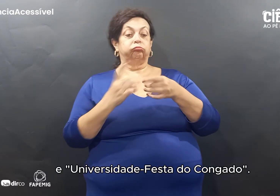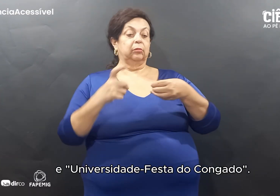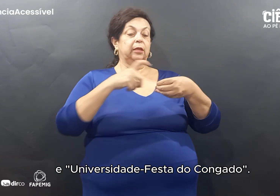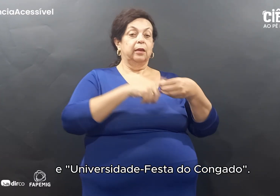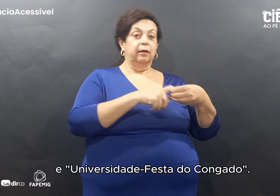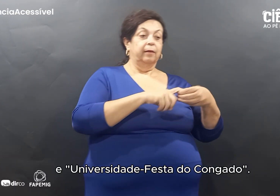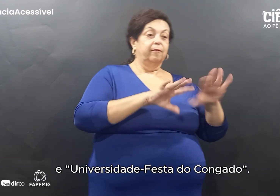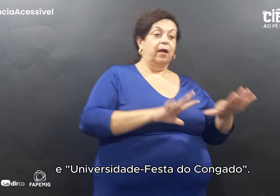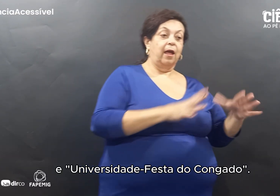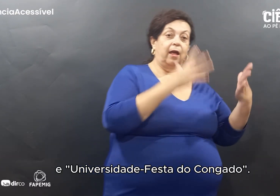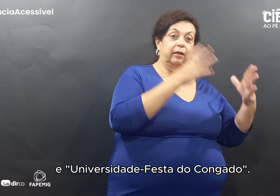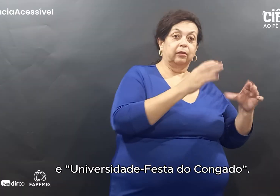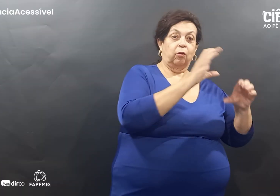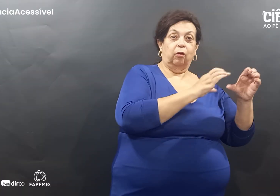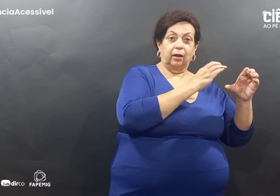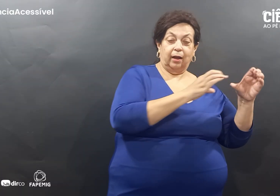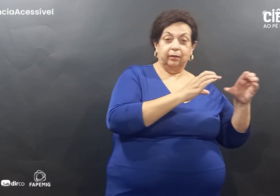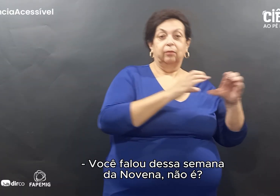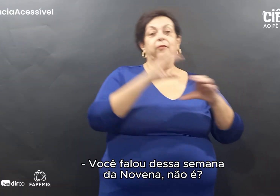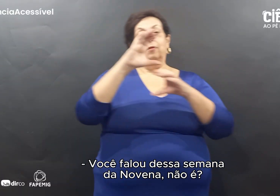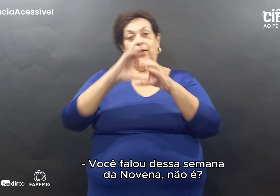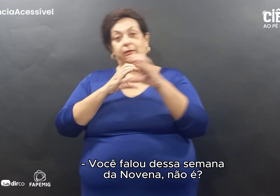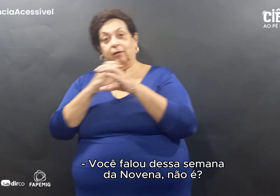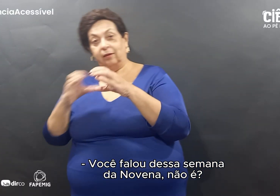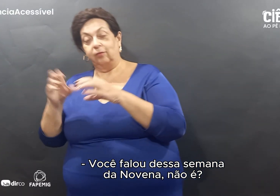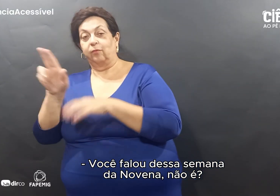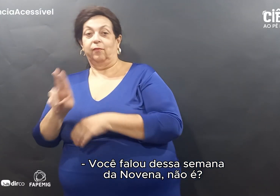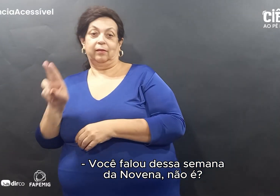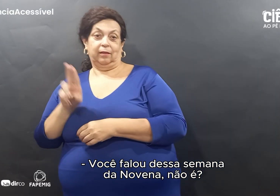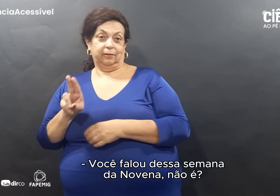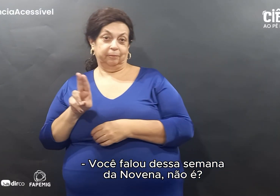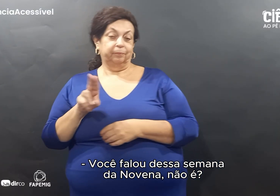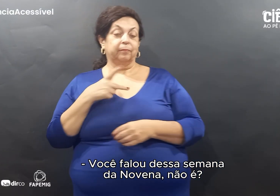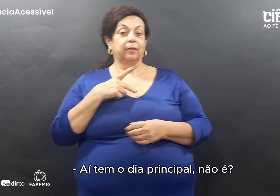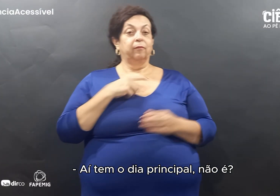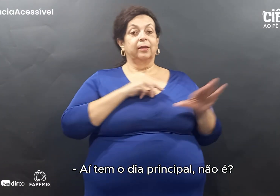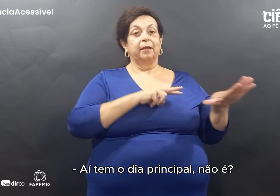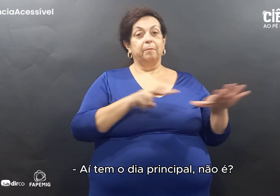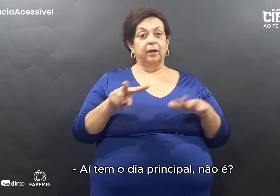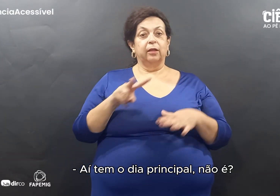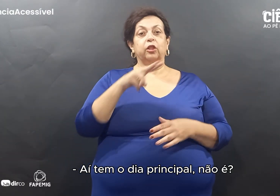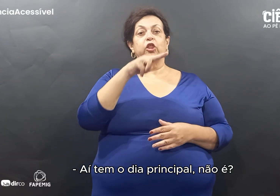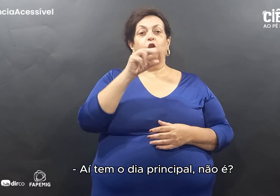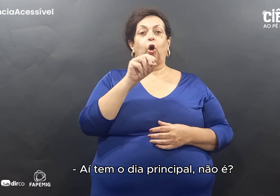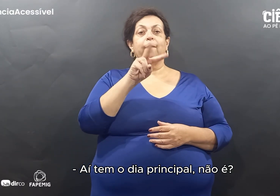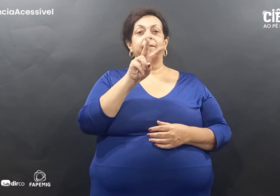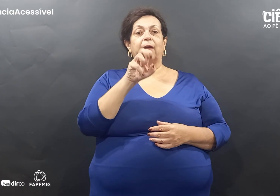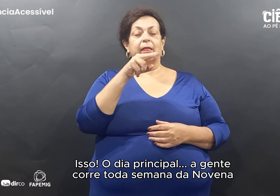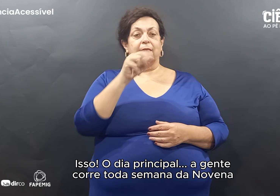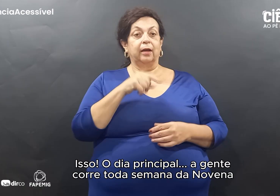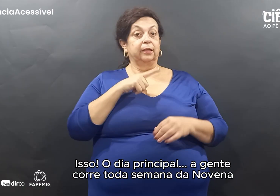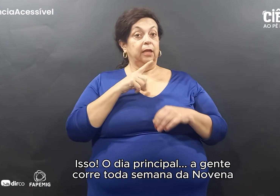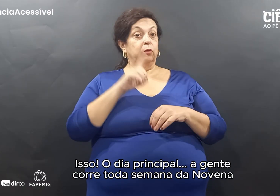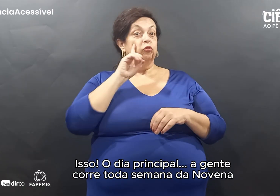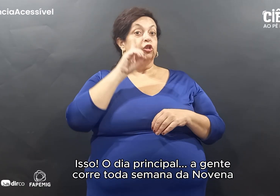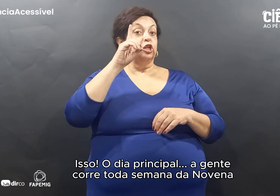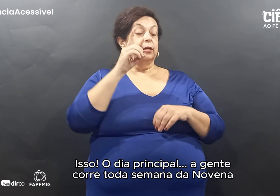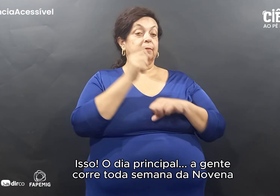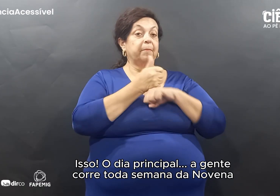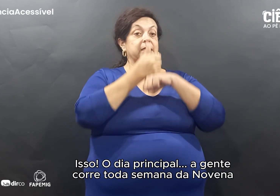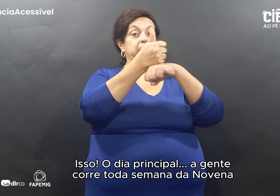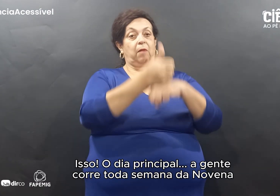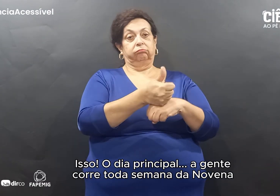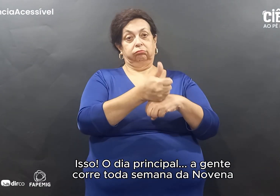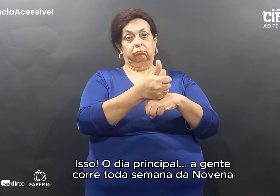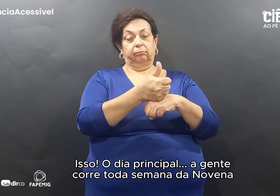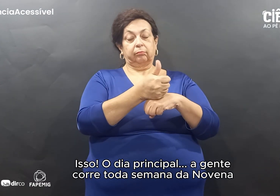e Universidade Festa do Congado. Você falou dessa semana da novena, né? Aí tem o dia principal, né? Isso, o dia